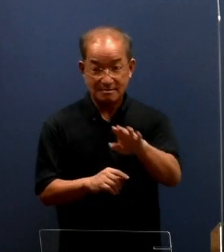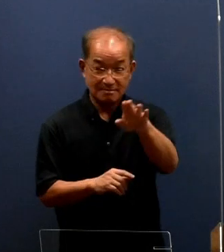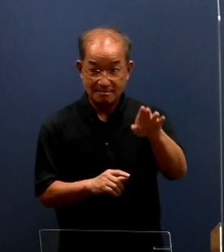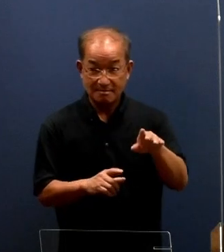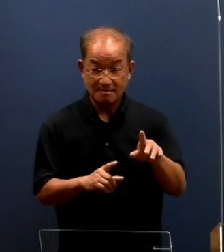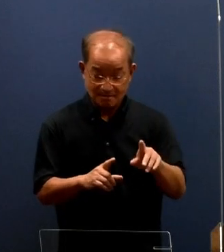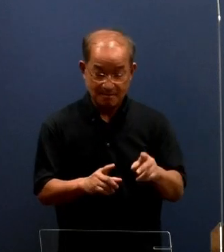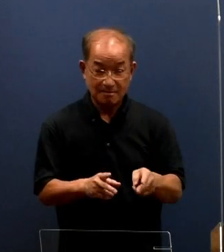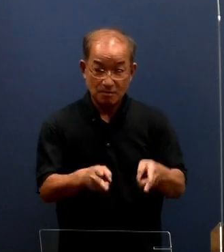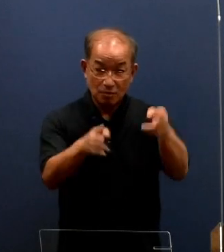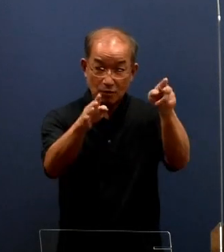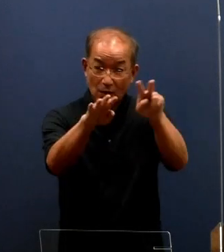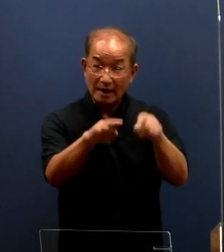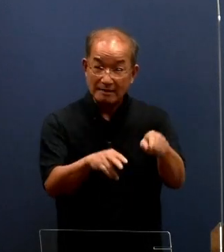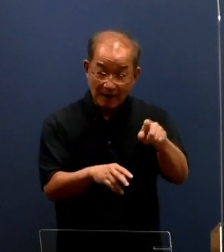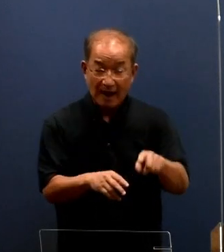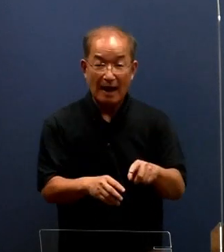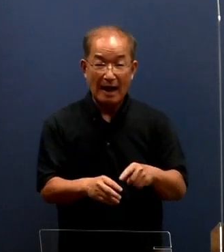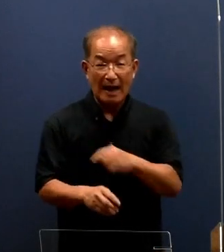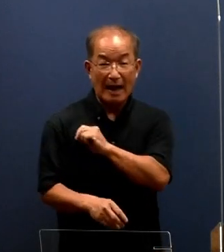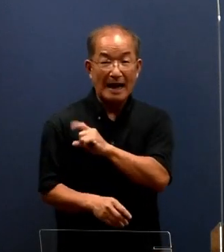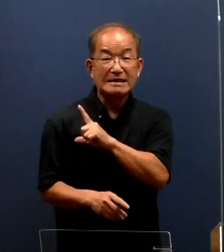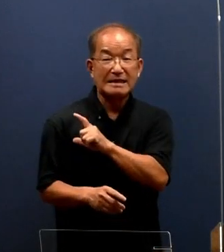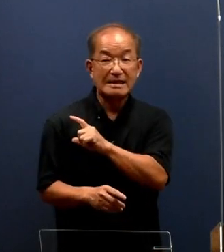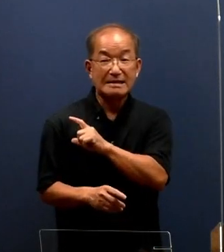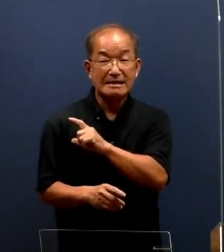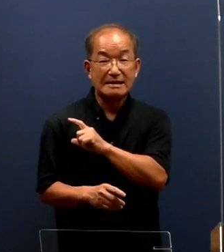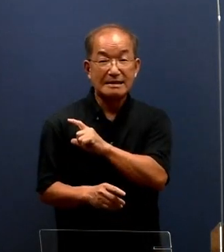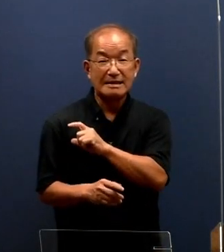ってるわけですよ。それが我々は電話かけて行ってるところが、